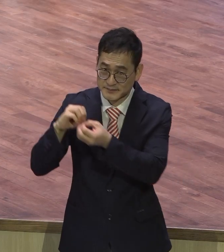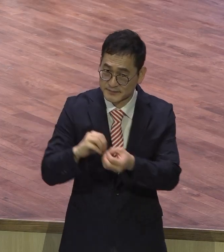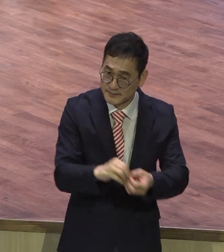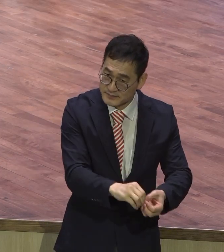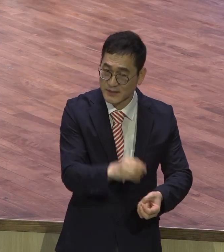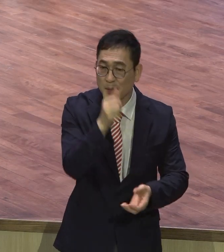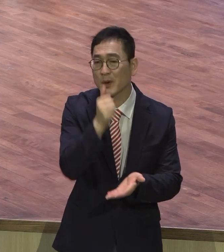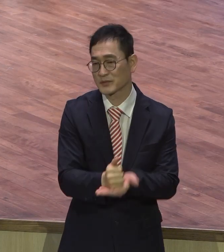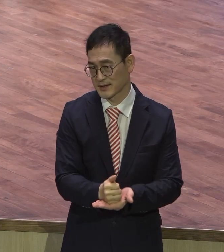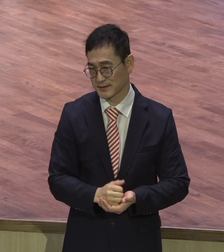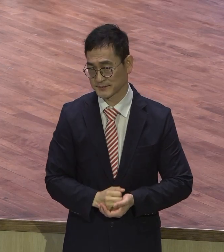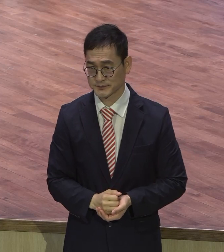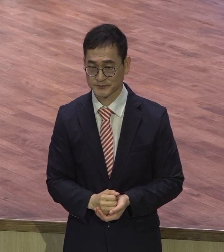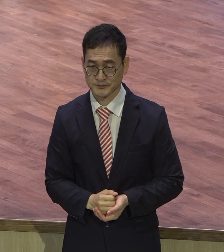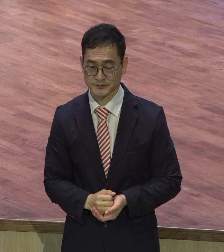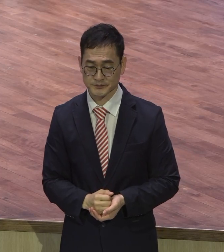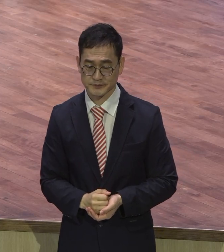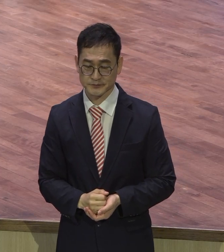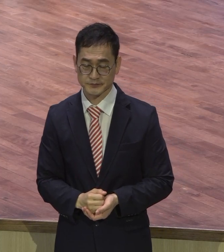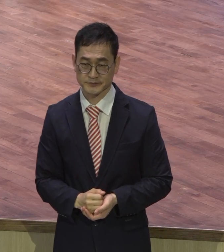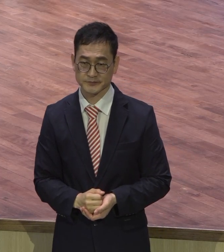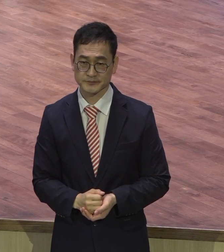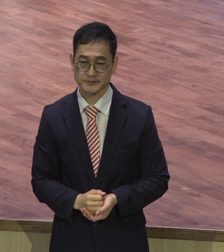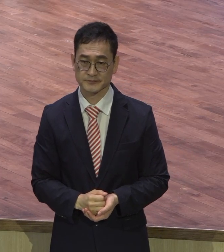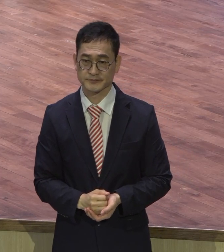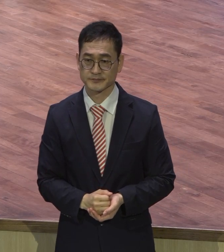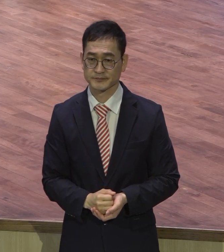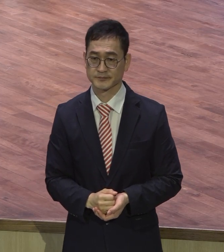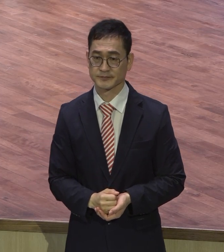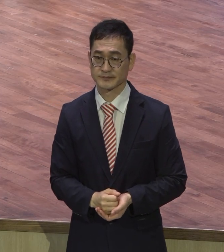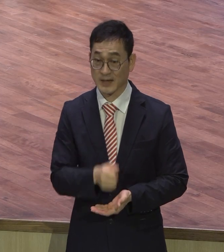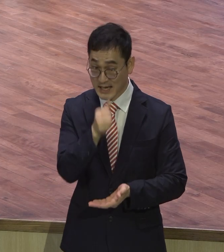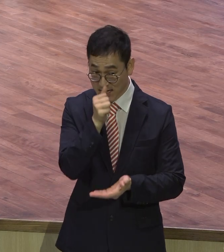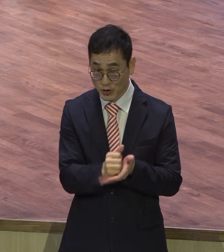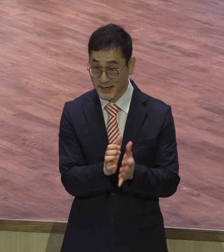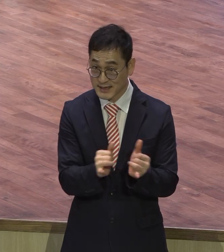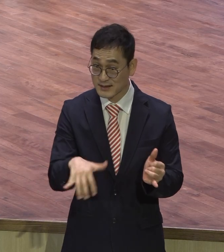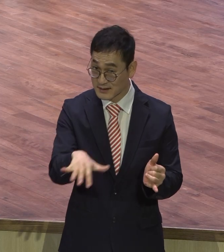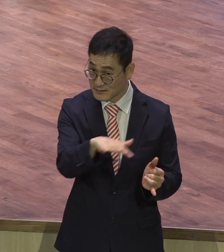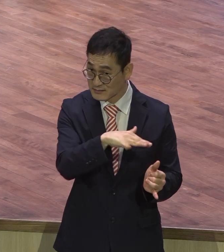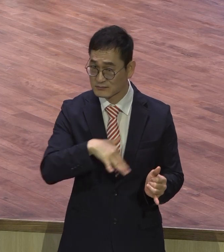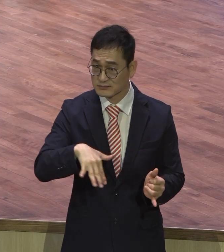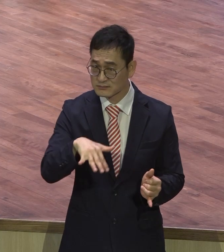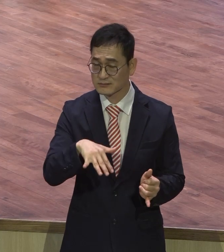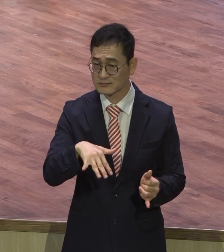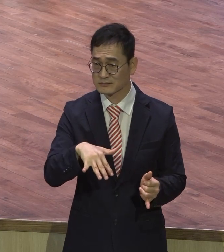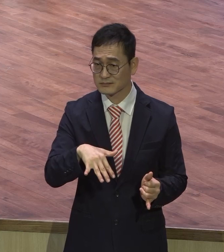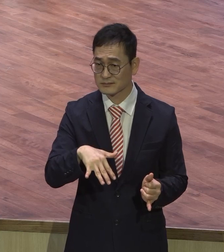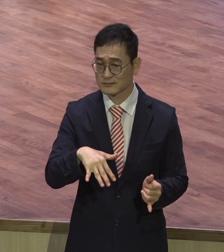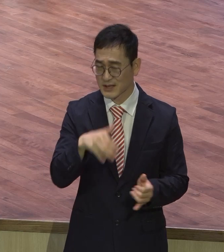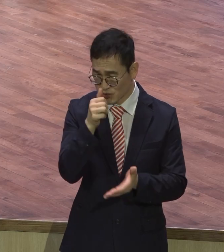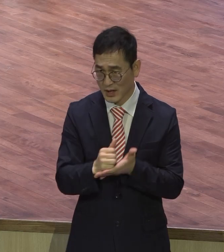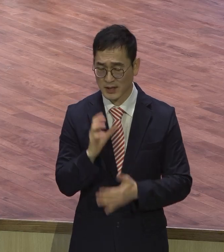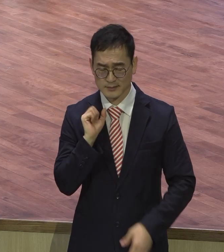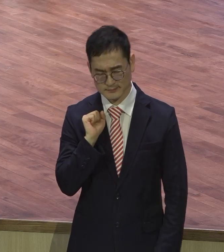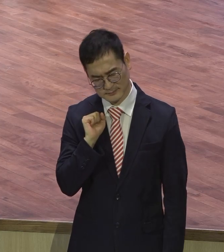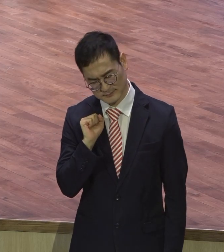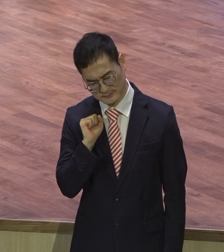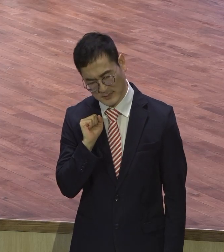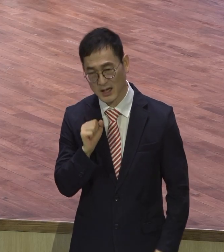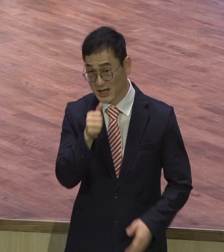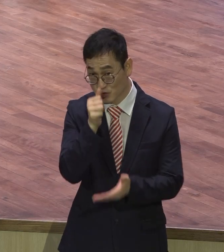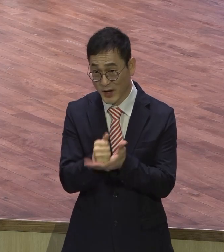사람도 빠지없이 다 죄인입니다. 죄의 굴레 속에서 태어났습니다. 죄의 문화